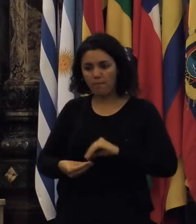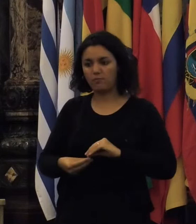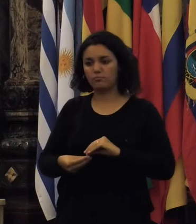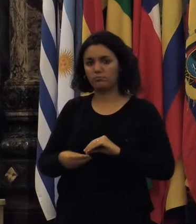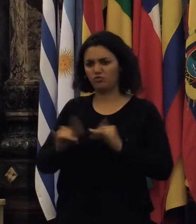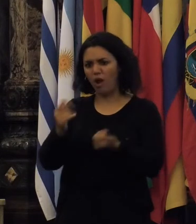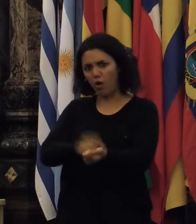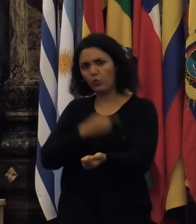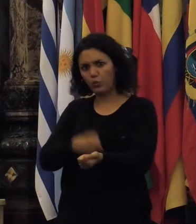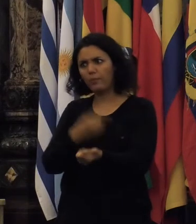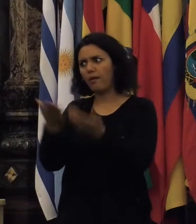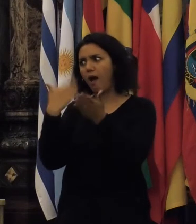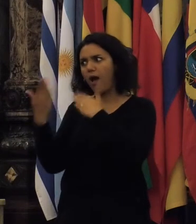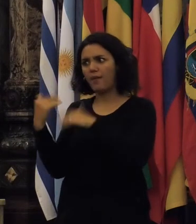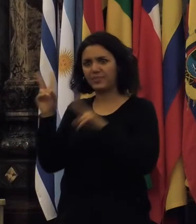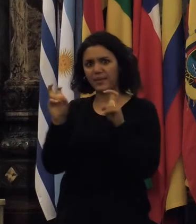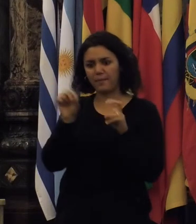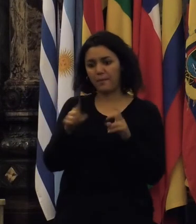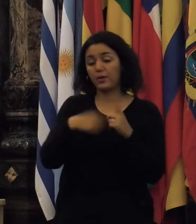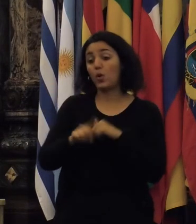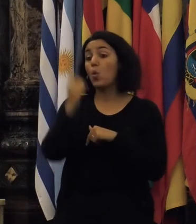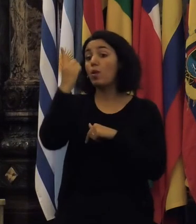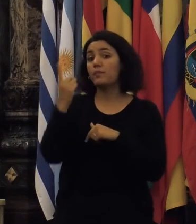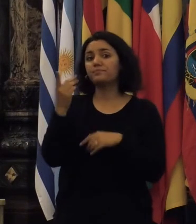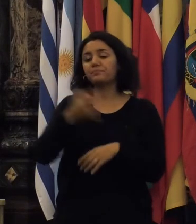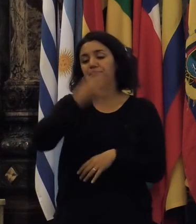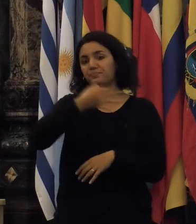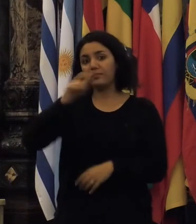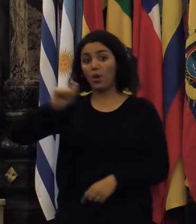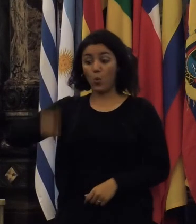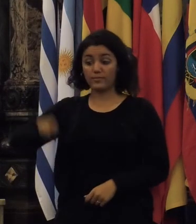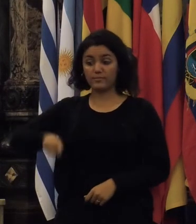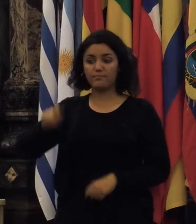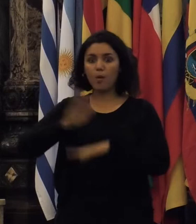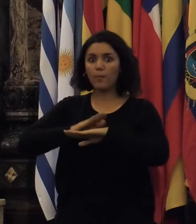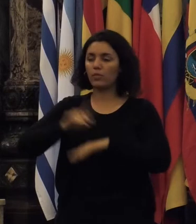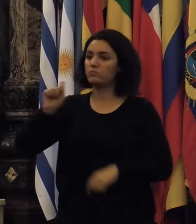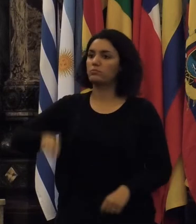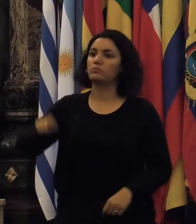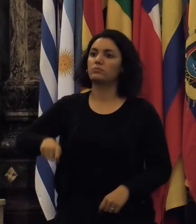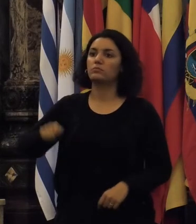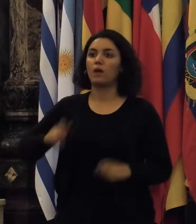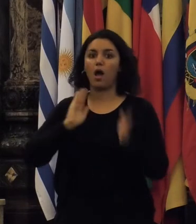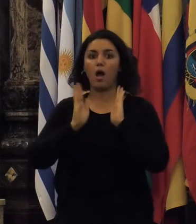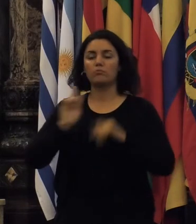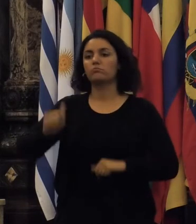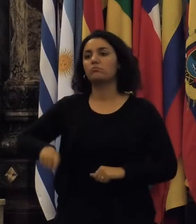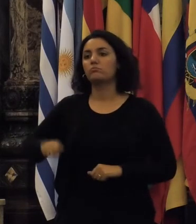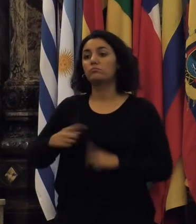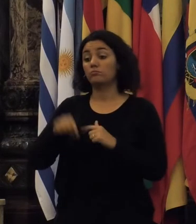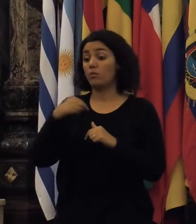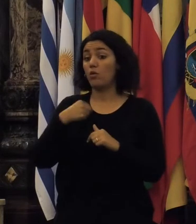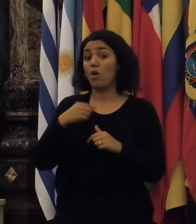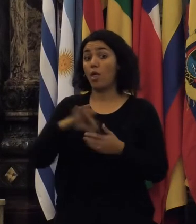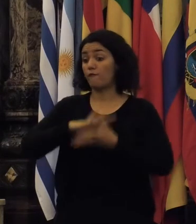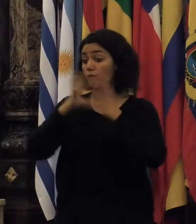Una vez en una audiencia, no tengo mejor idea que decir, bueno, porque el dispositivo que